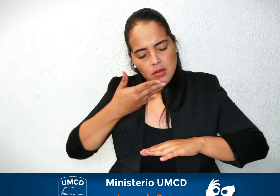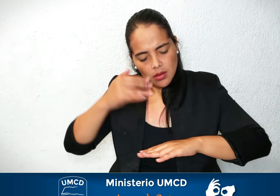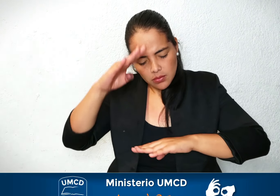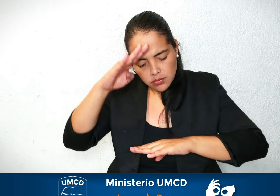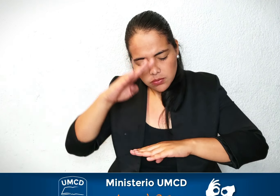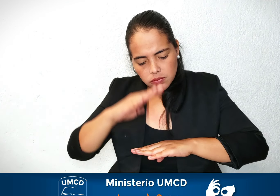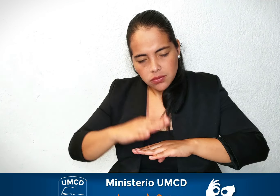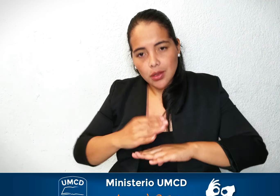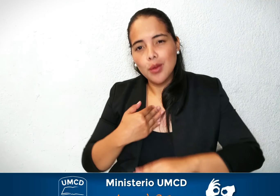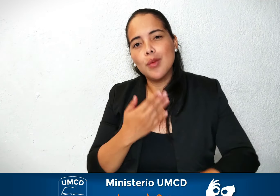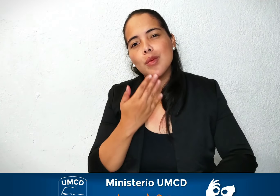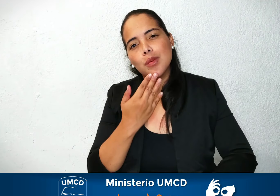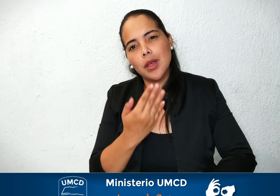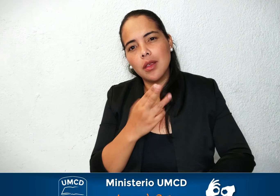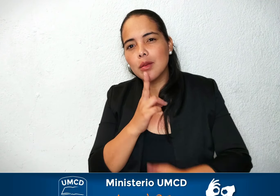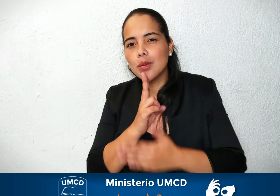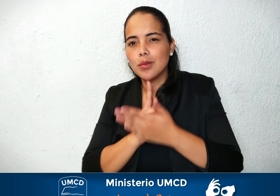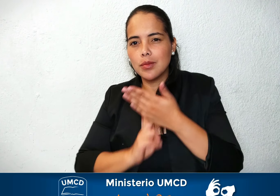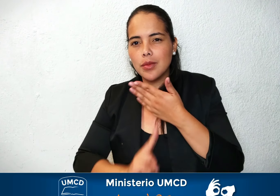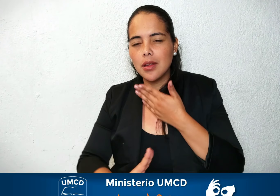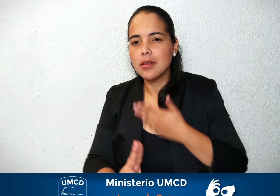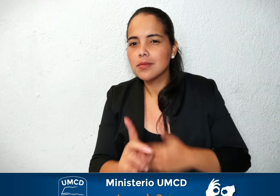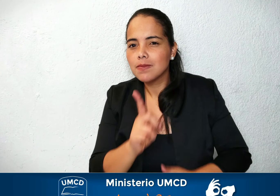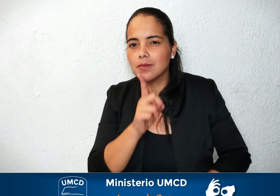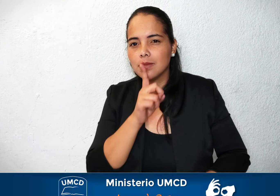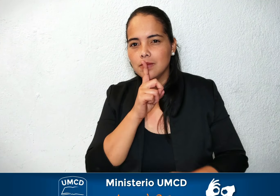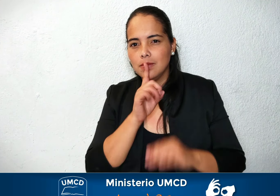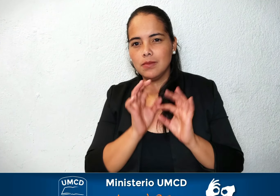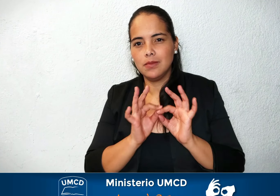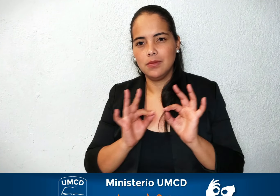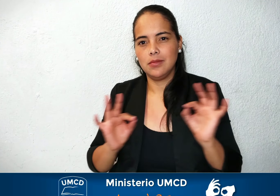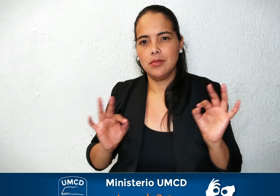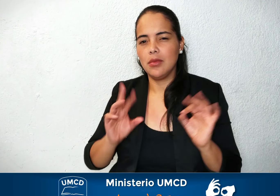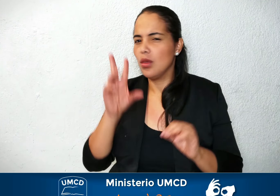ser más bien mansos y cuidar de no